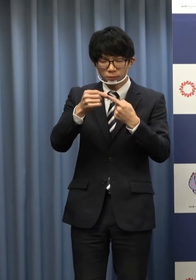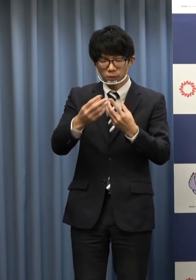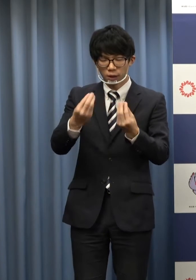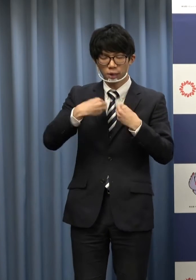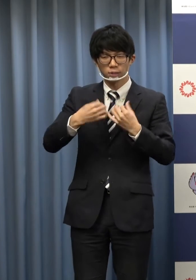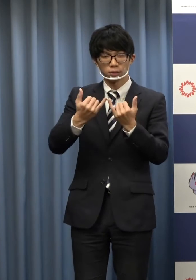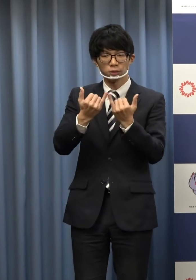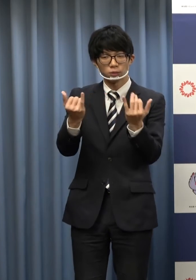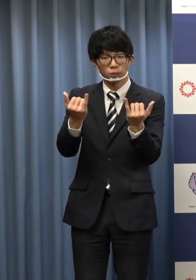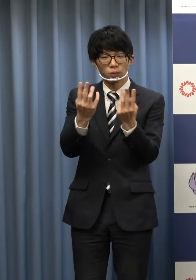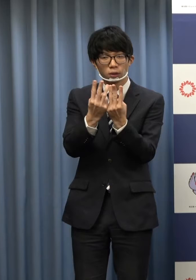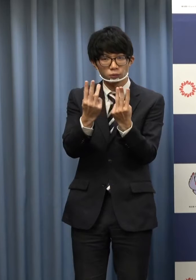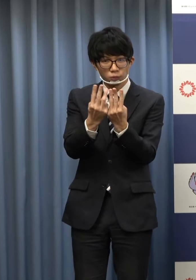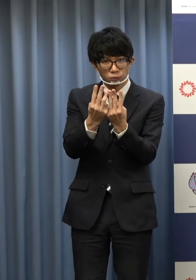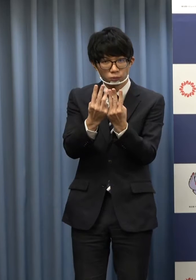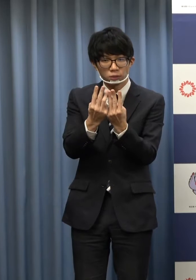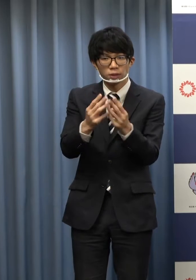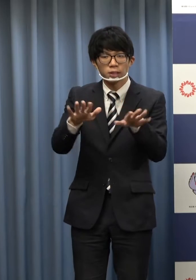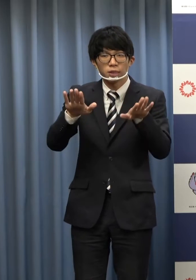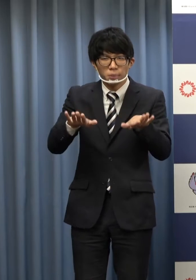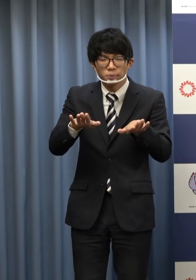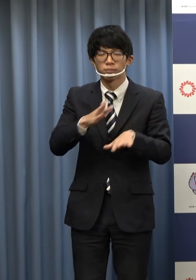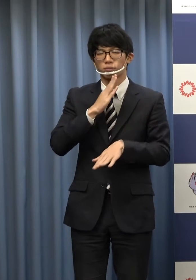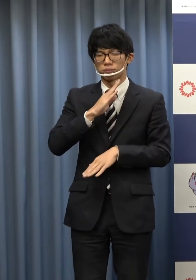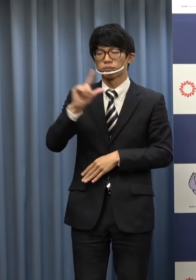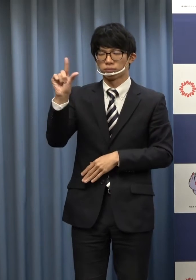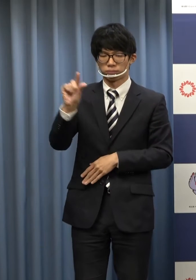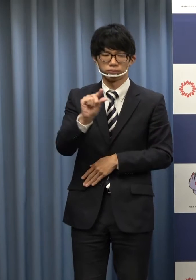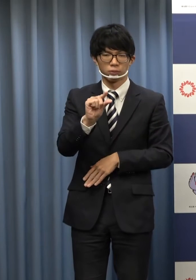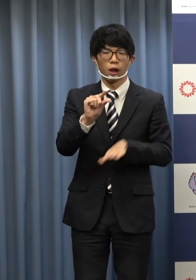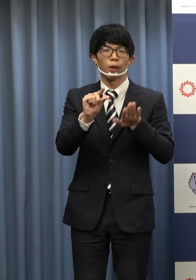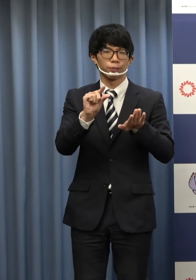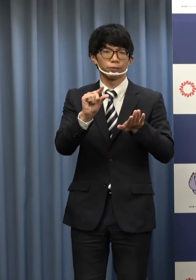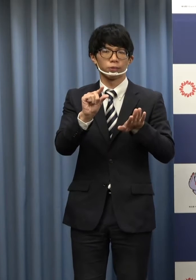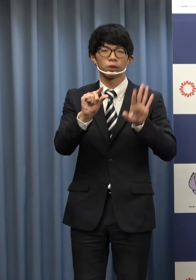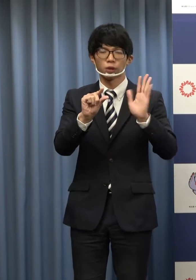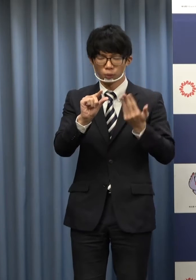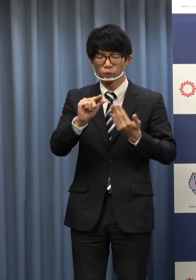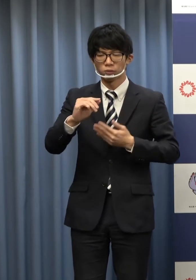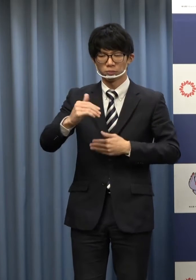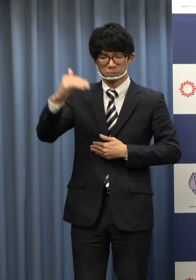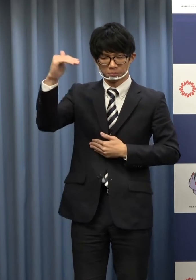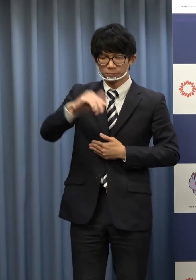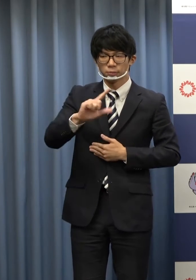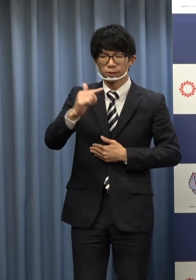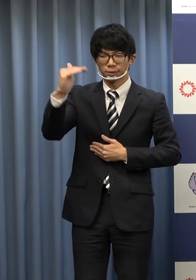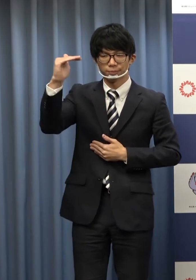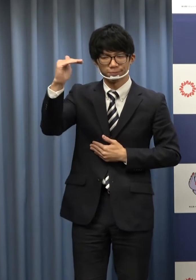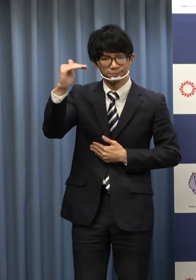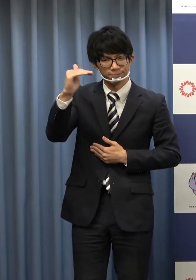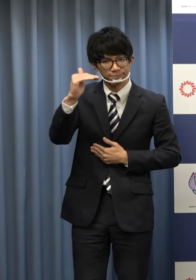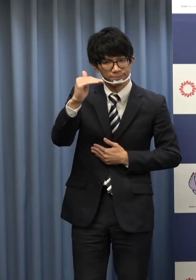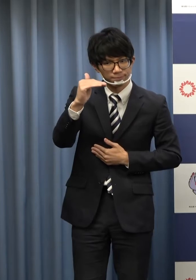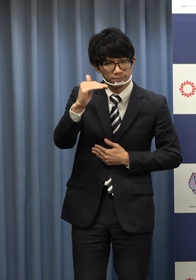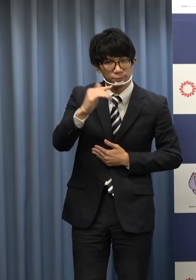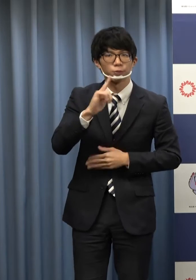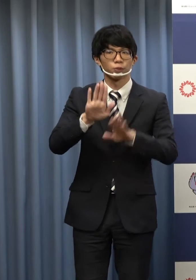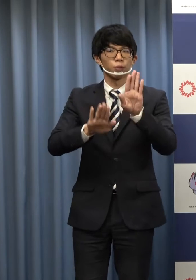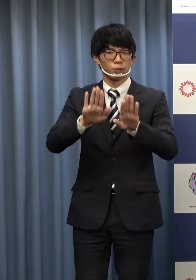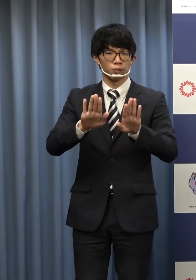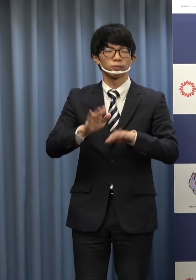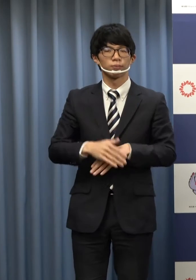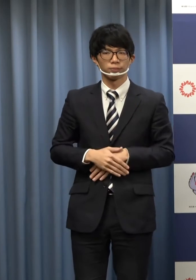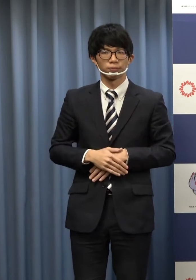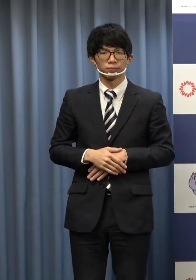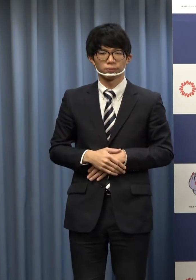染者数が確かに減少してきていますが、それが鈍化をしていること、また発症日での陽性者数